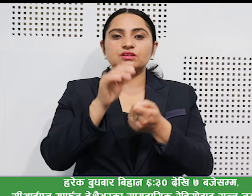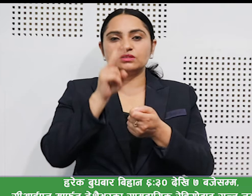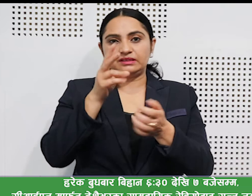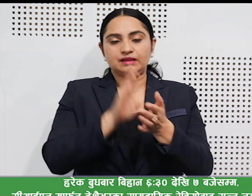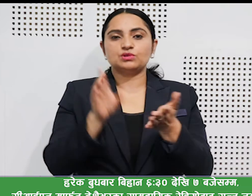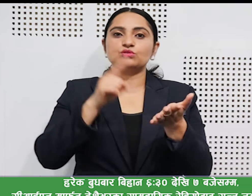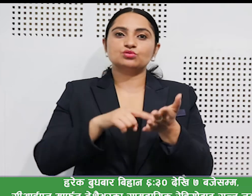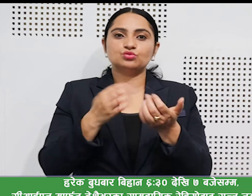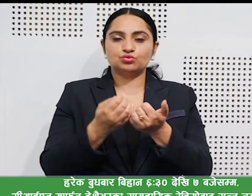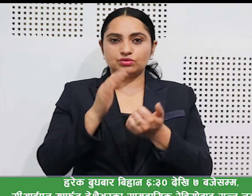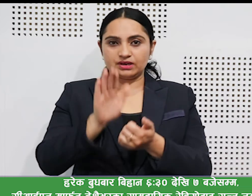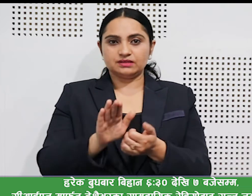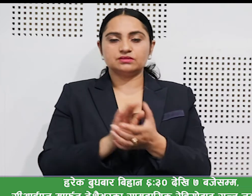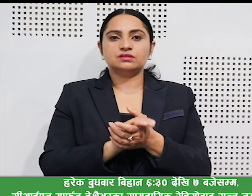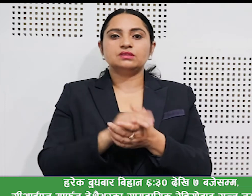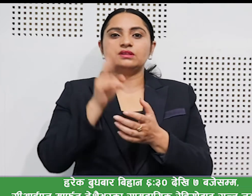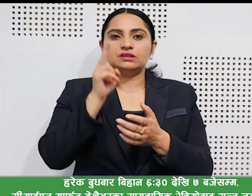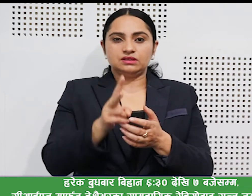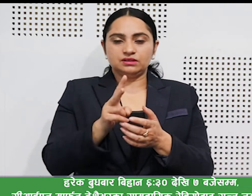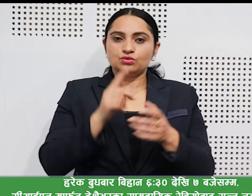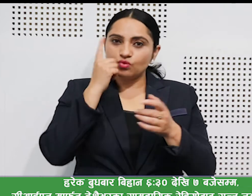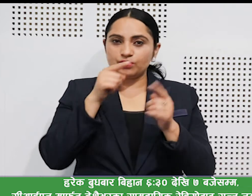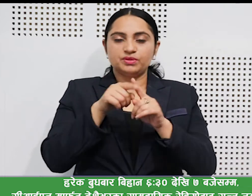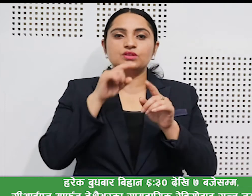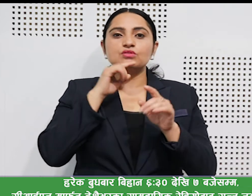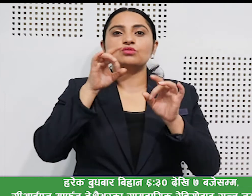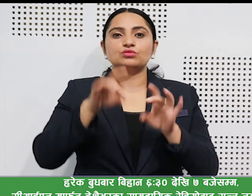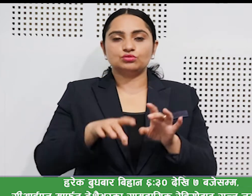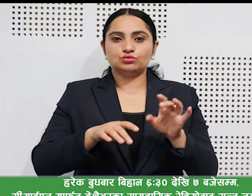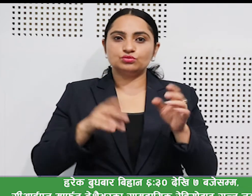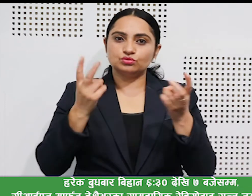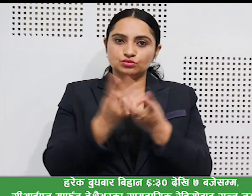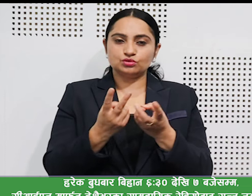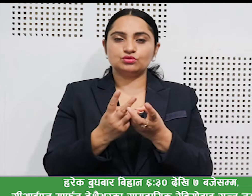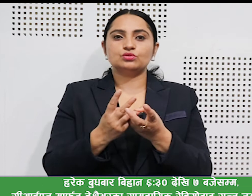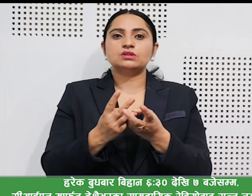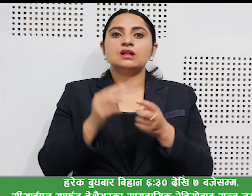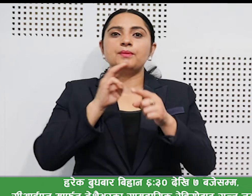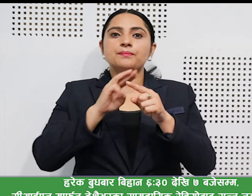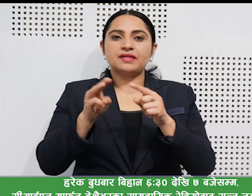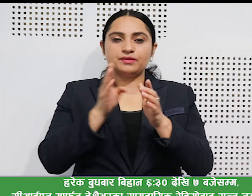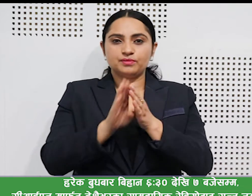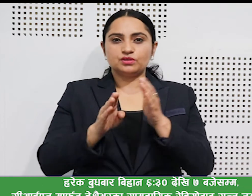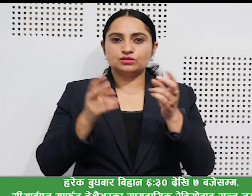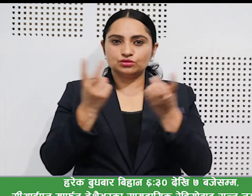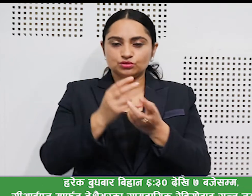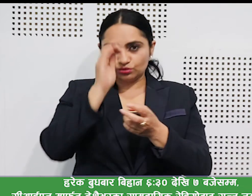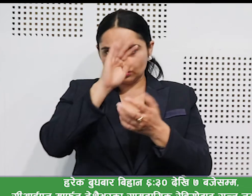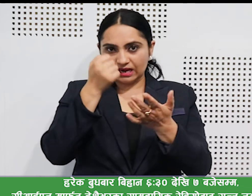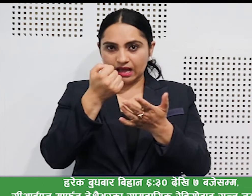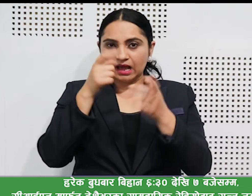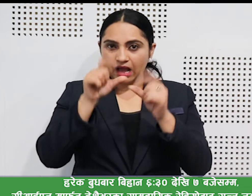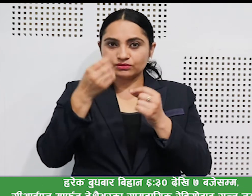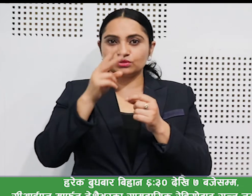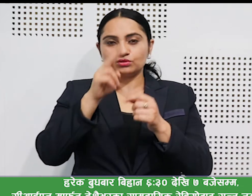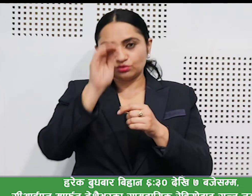डिजास्टर रेजिलियन्स फ्रेमवर्क बनाउनको लागि। कोही पनि नछुटौँ र उहाँहरूले जस्तो खालको माध्यमबाट जस्तो सूचना उहाँहरूलाई आवश्यक पर्छ त्यो सूचना